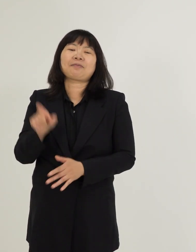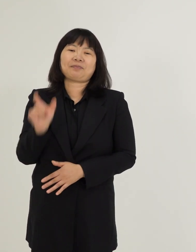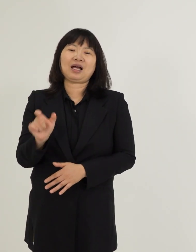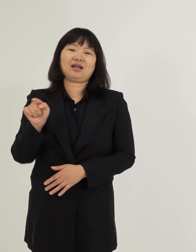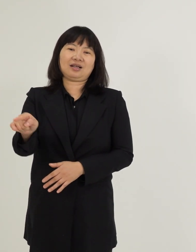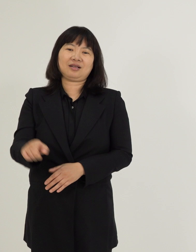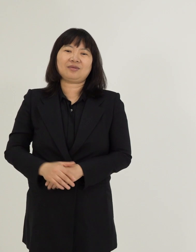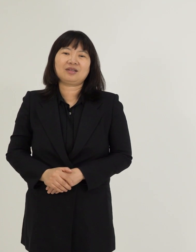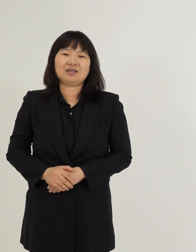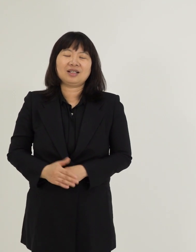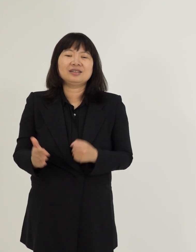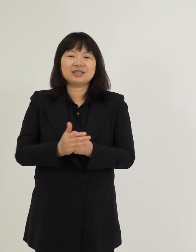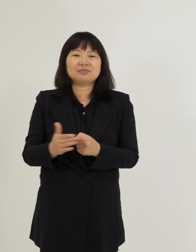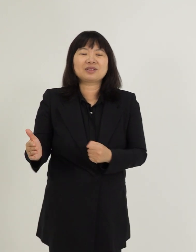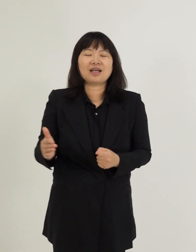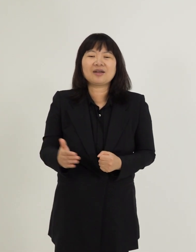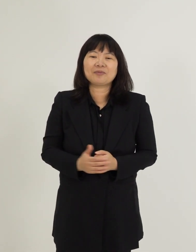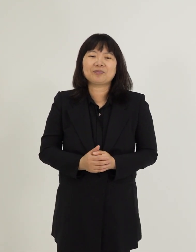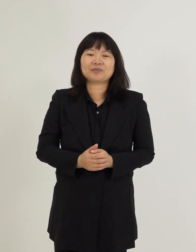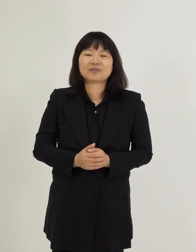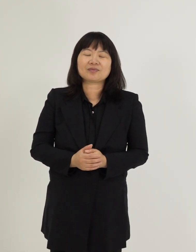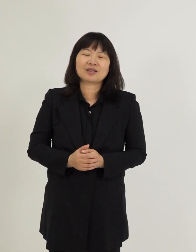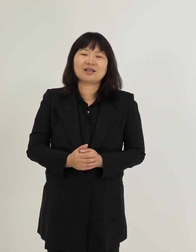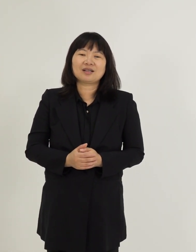그 눈이 있어야 돼요. 사실은